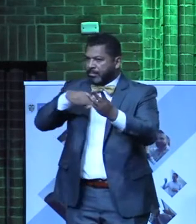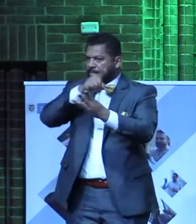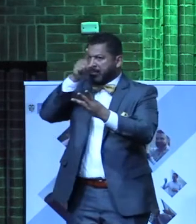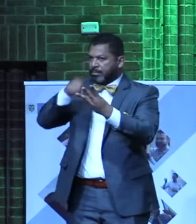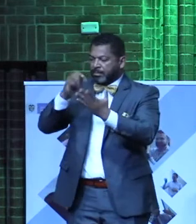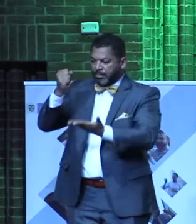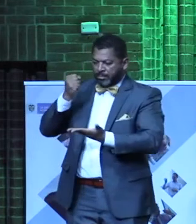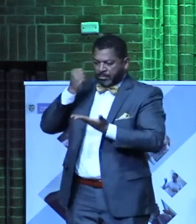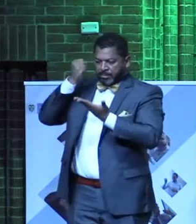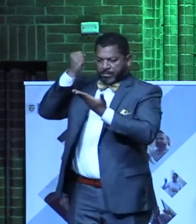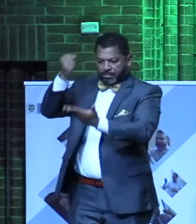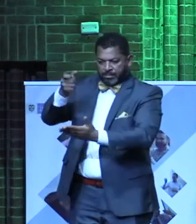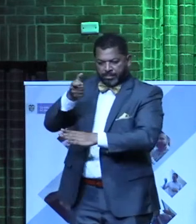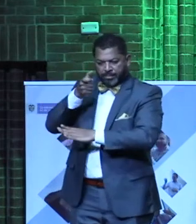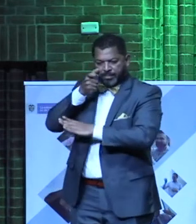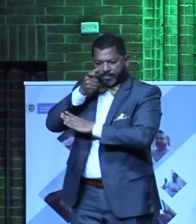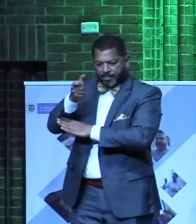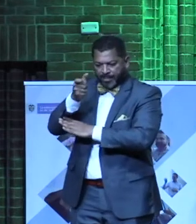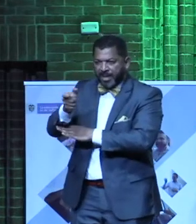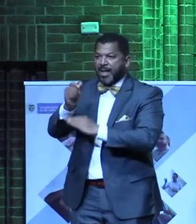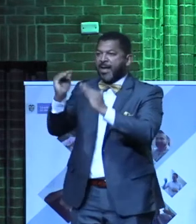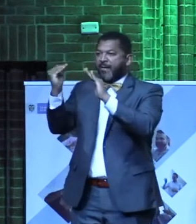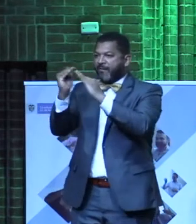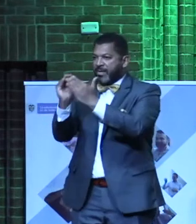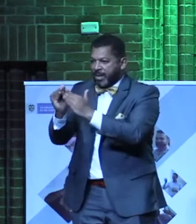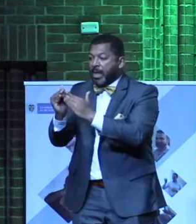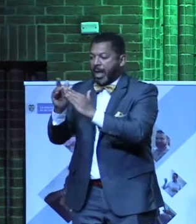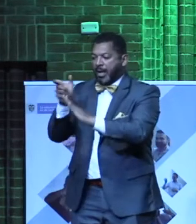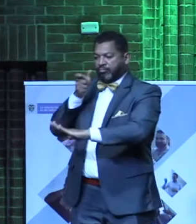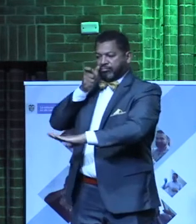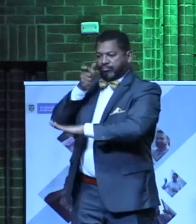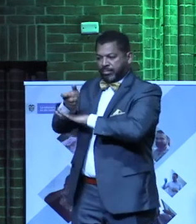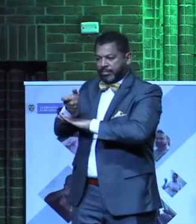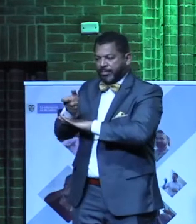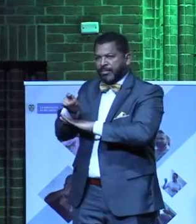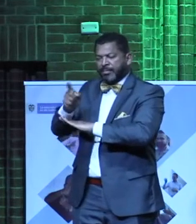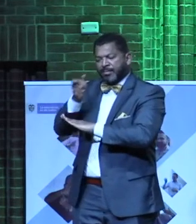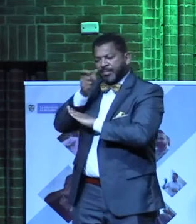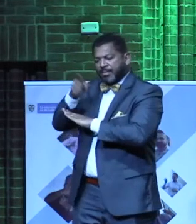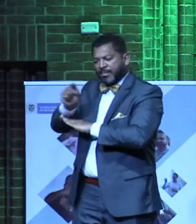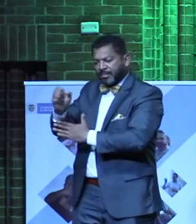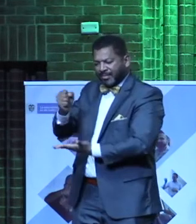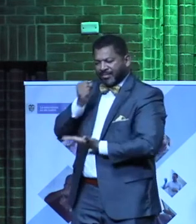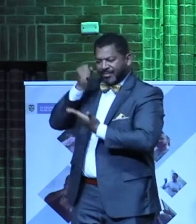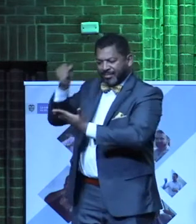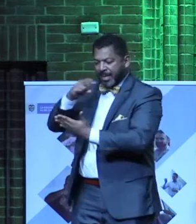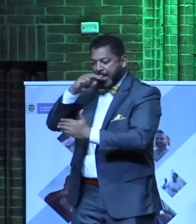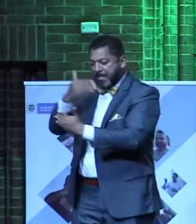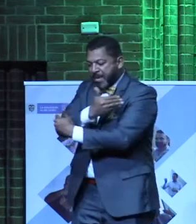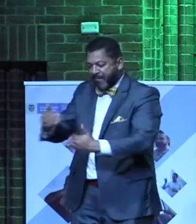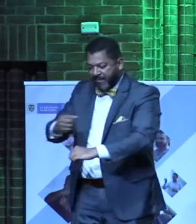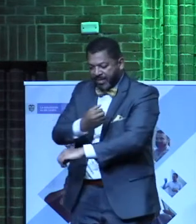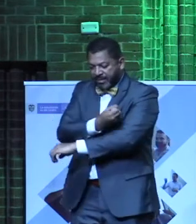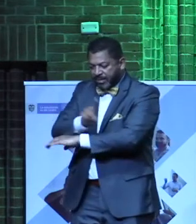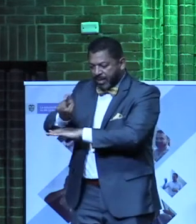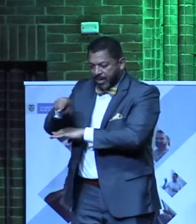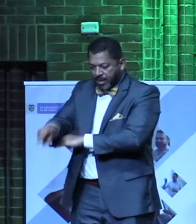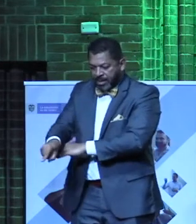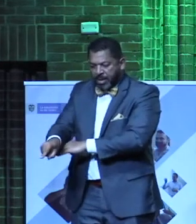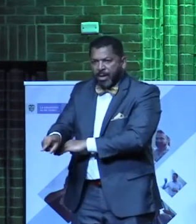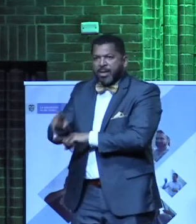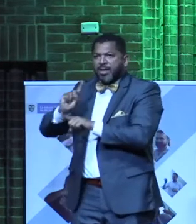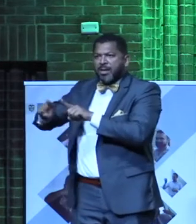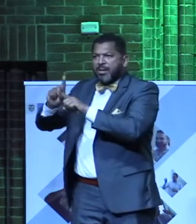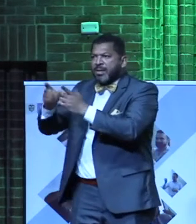Le hacemos vigilancia a los recursos para la vivienda, ahí estamos jugando. Le hacemos vigilancia a los recursos para la primera infancia, le hacemos vigilancia a los recursos